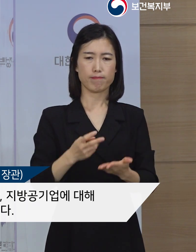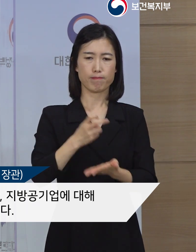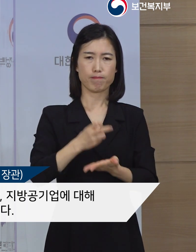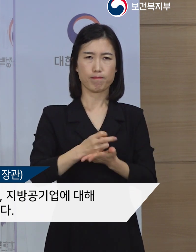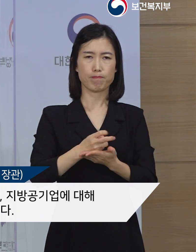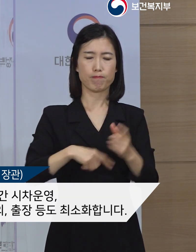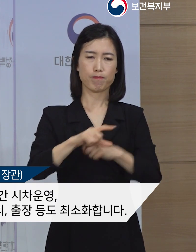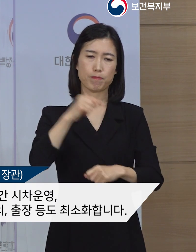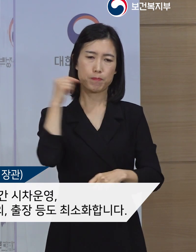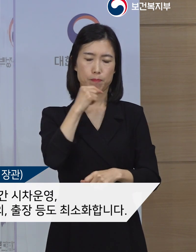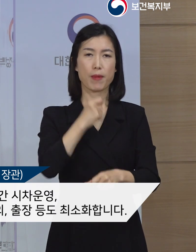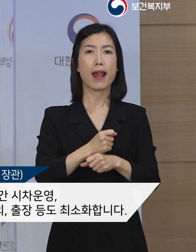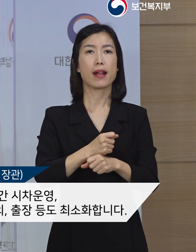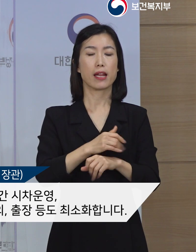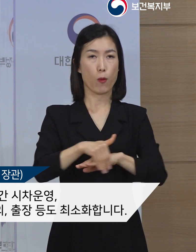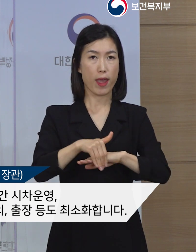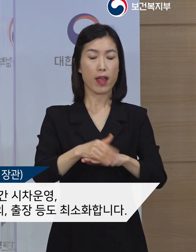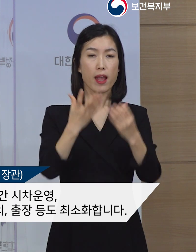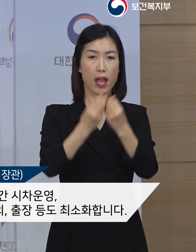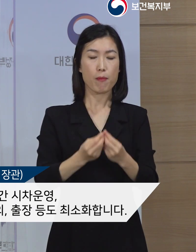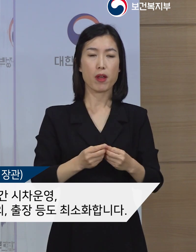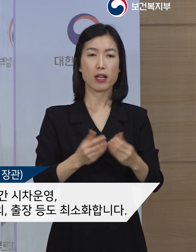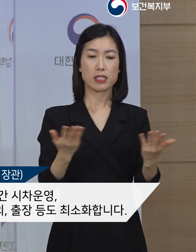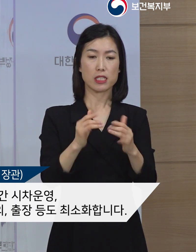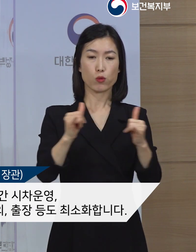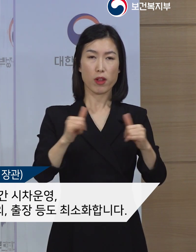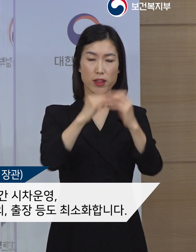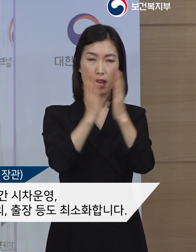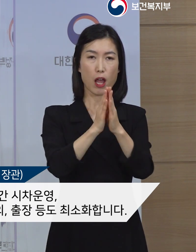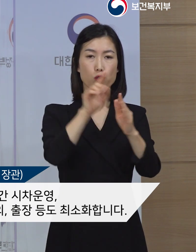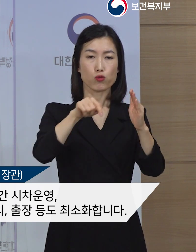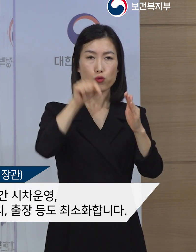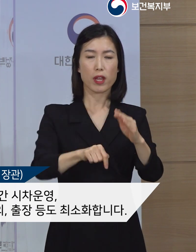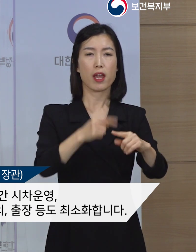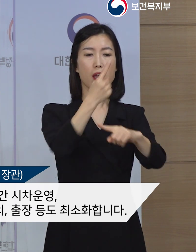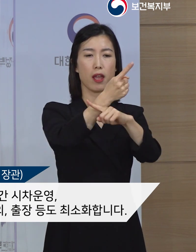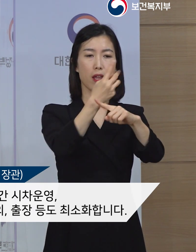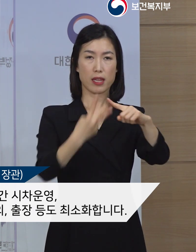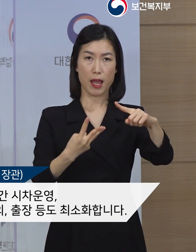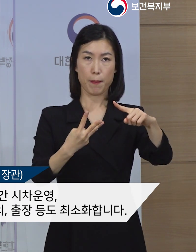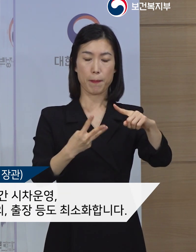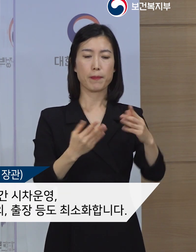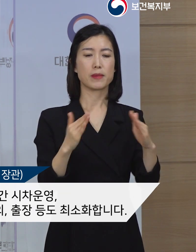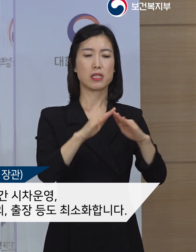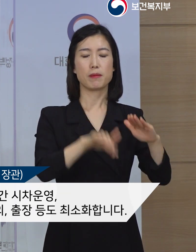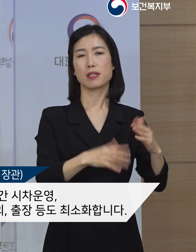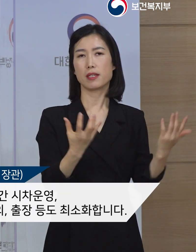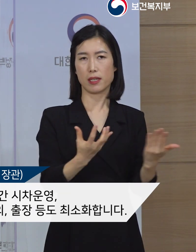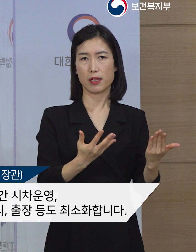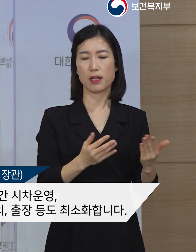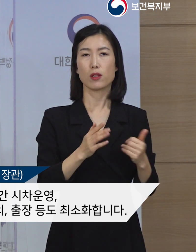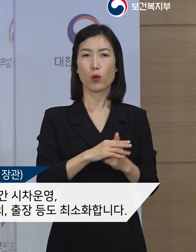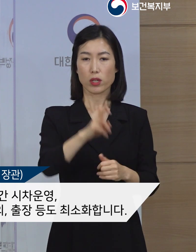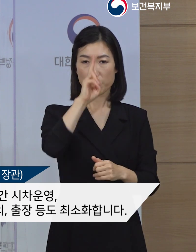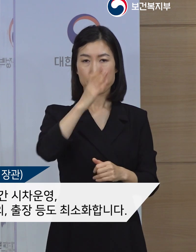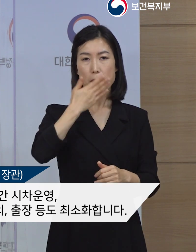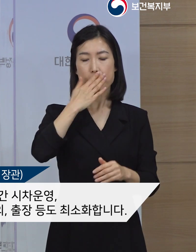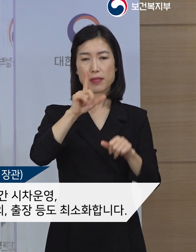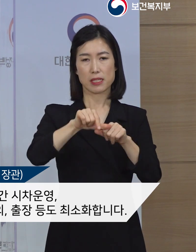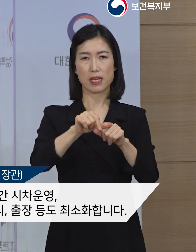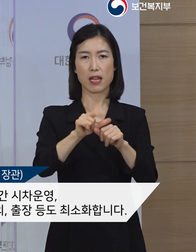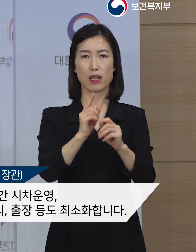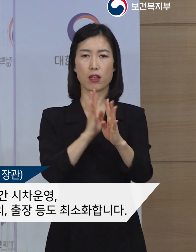적용합니다. 전 인원의 3분의 1 수준은 재택근무하고 점심시간 시차 운영, 시차